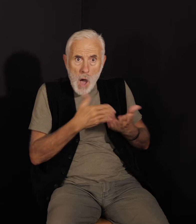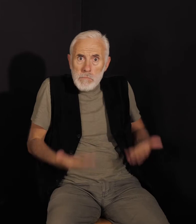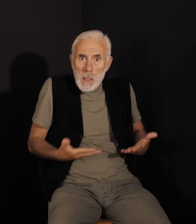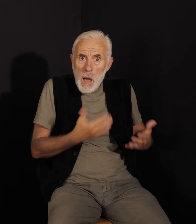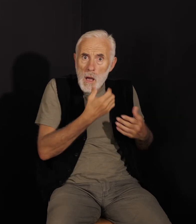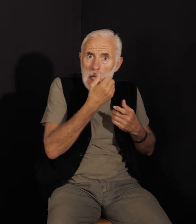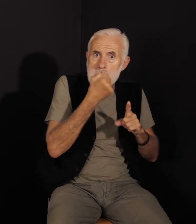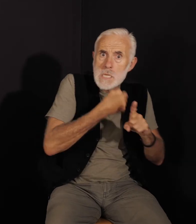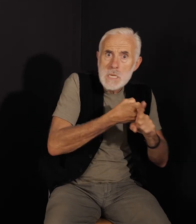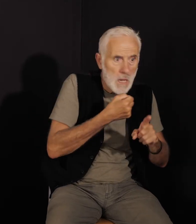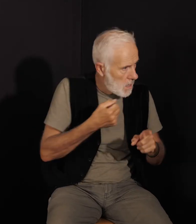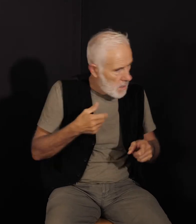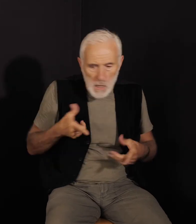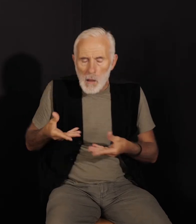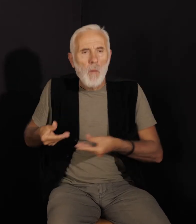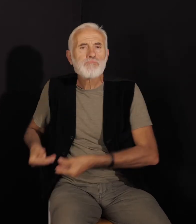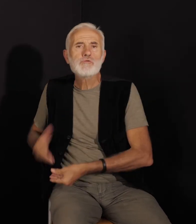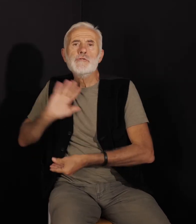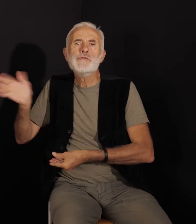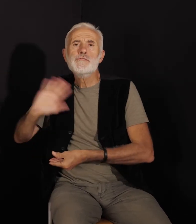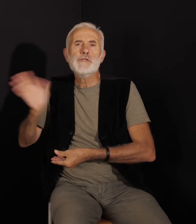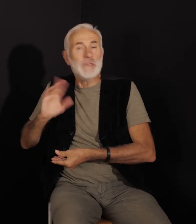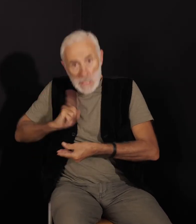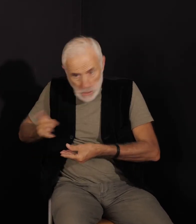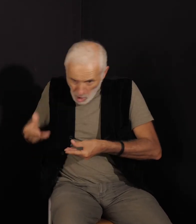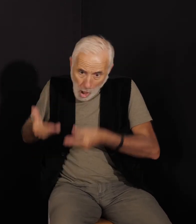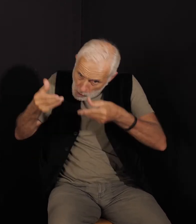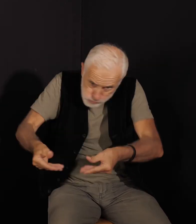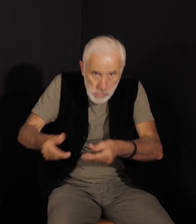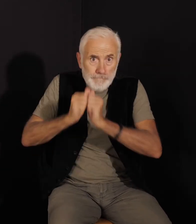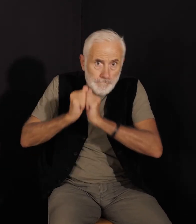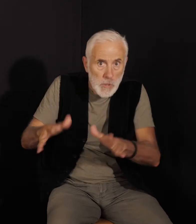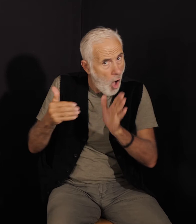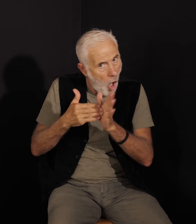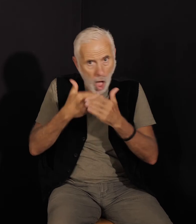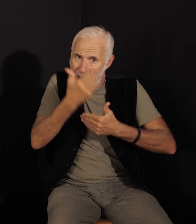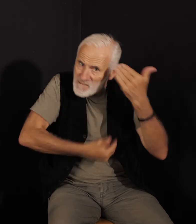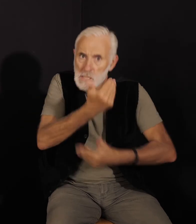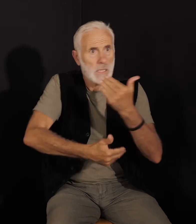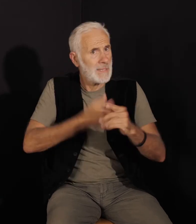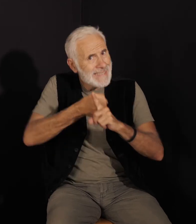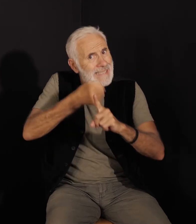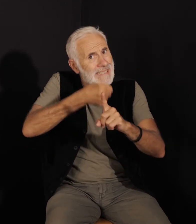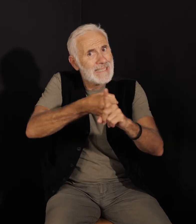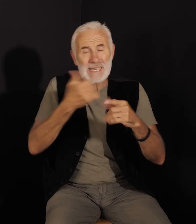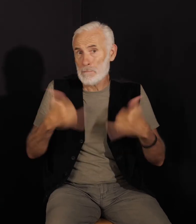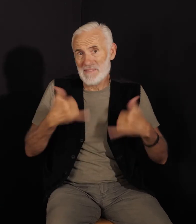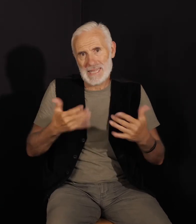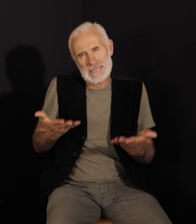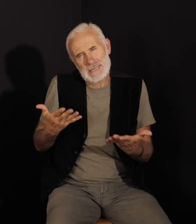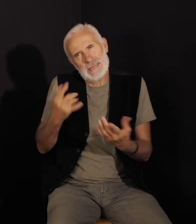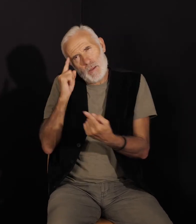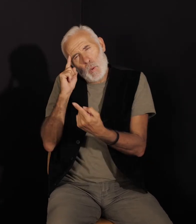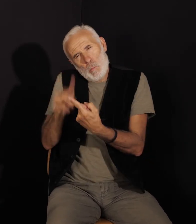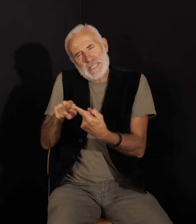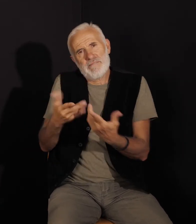la lutte et de continuer à en parler pour quand même essayer de faire avancer les choses. C'est un peu ça l'objectif,